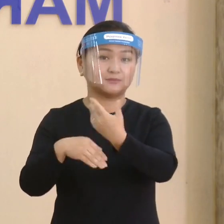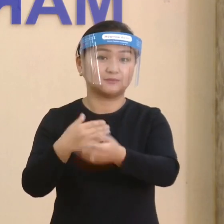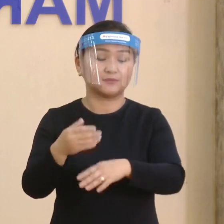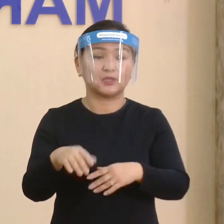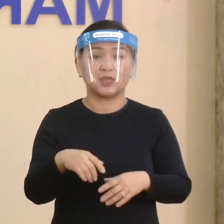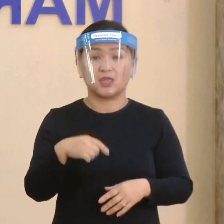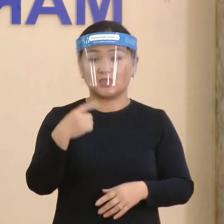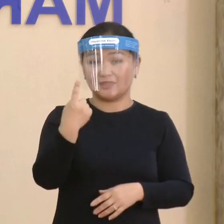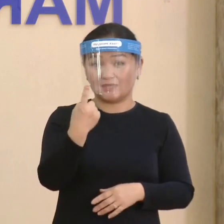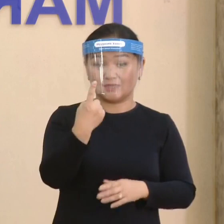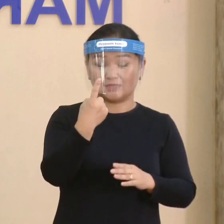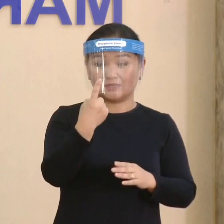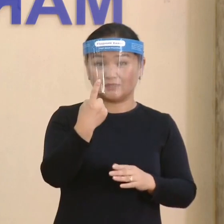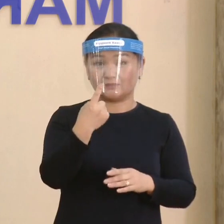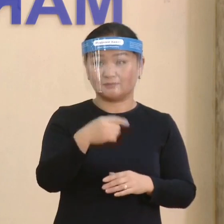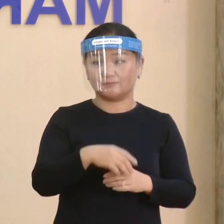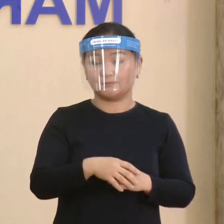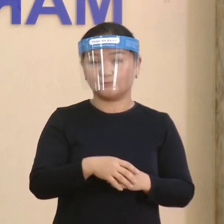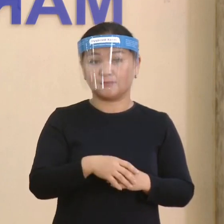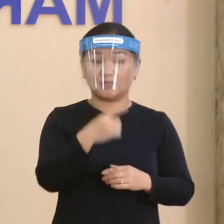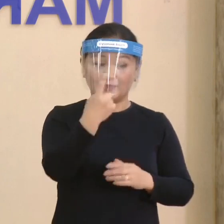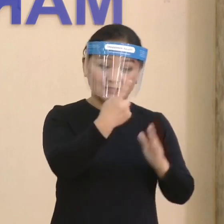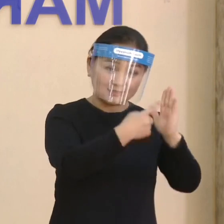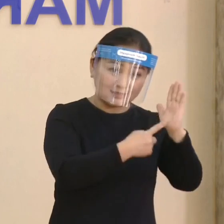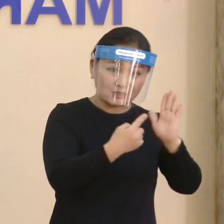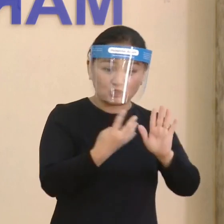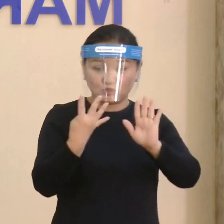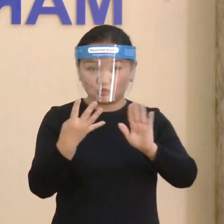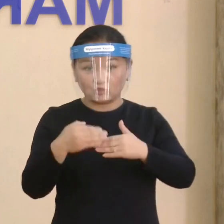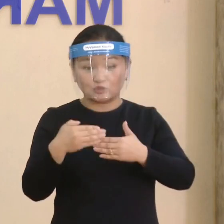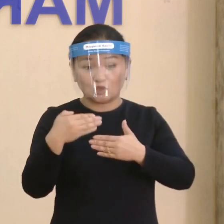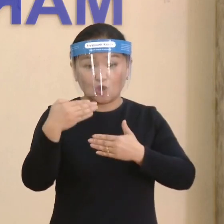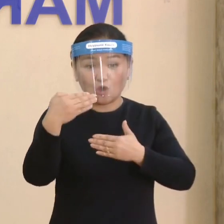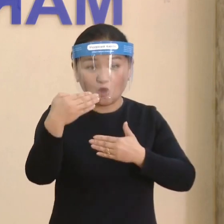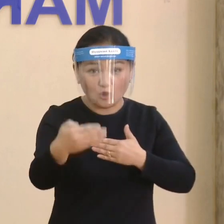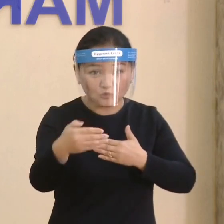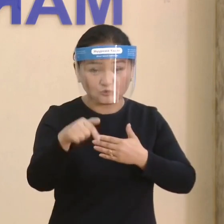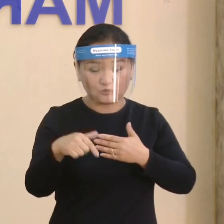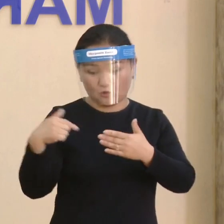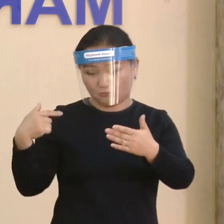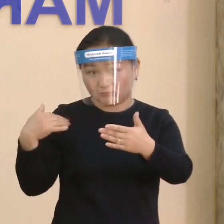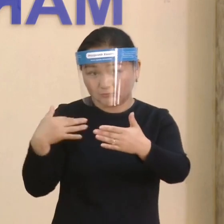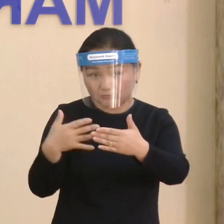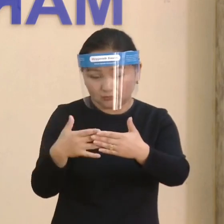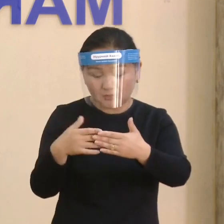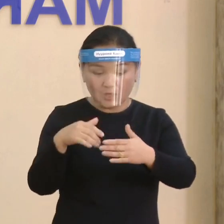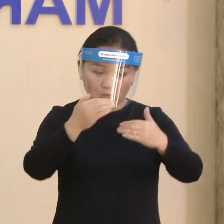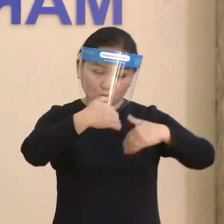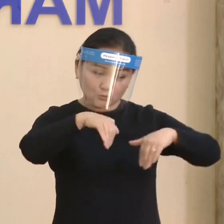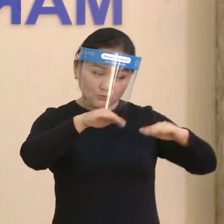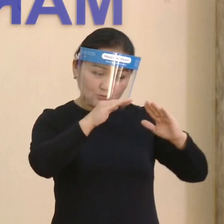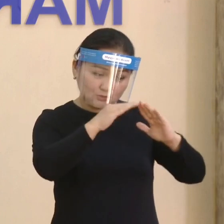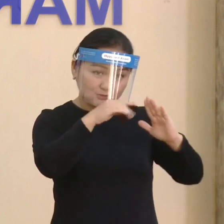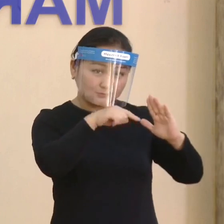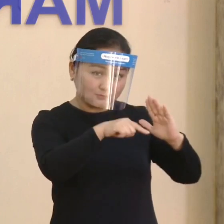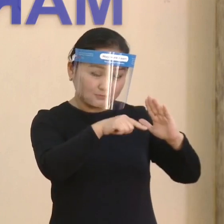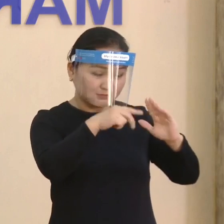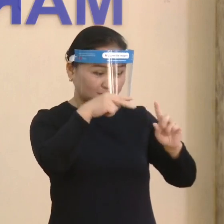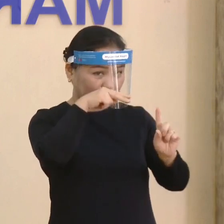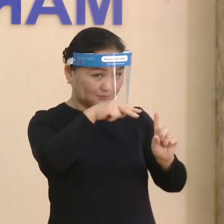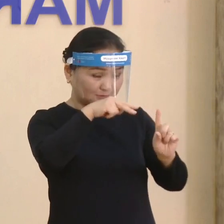нь 6-1 сарын 9-ноос хойш өнөөдрийг хүртэлх хугацаанд яг тусгаарлан ажиглах байраар дамжиж